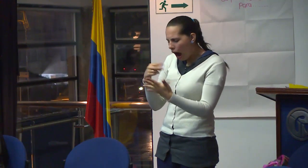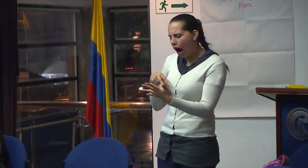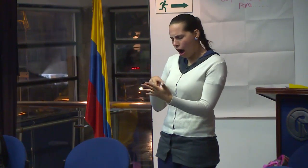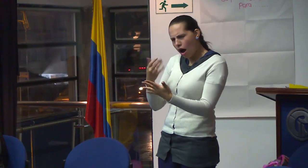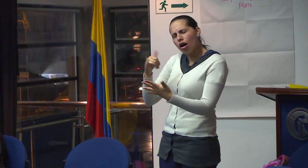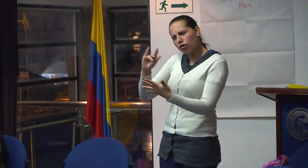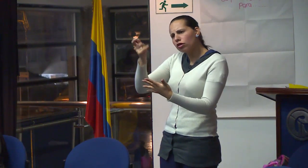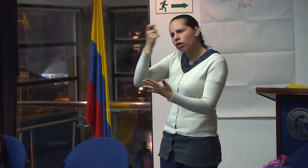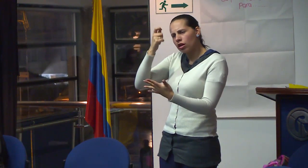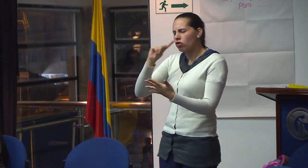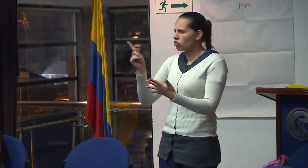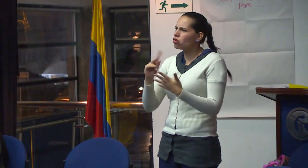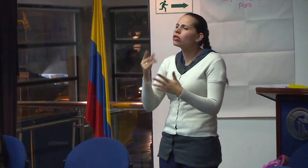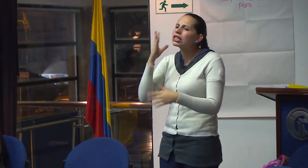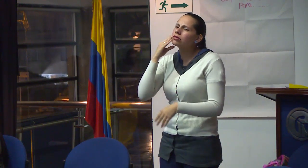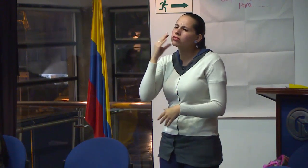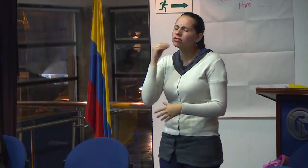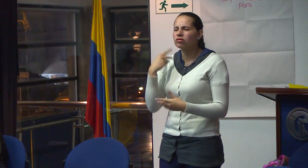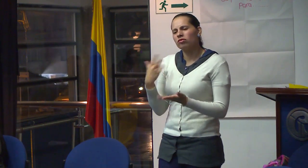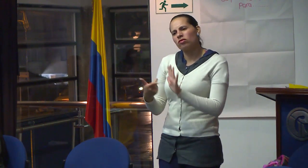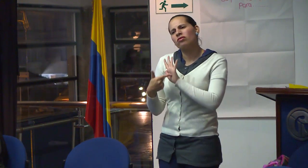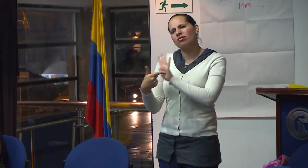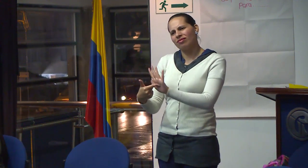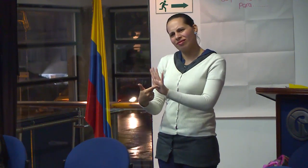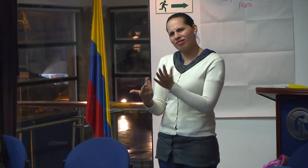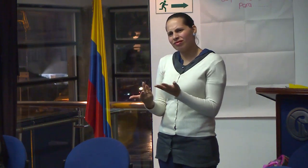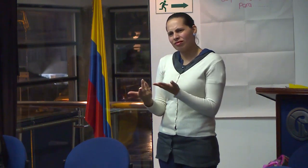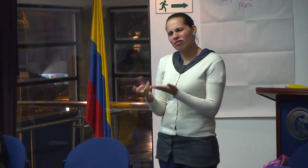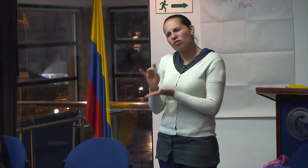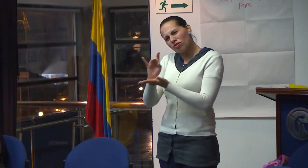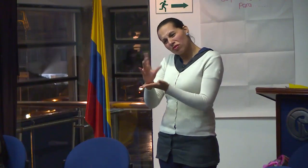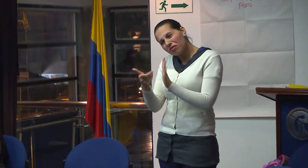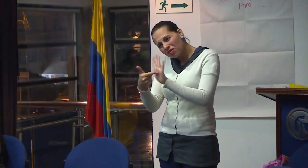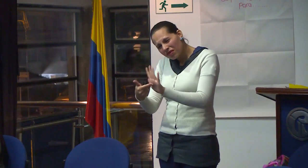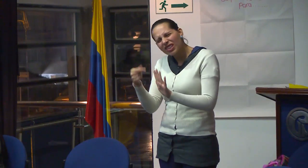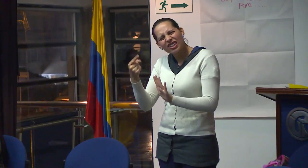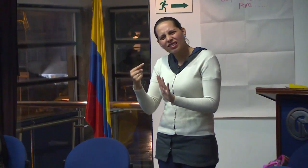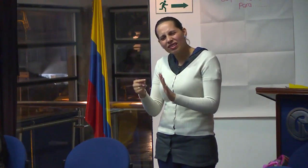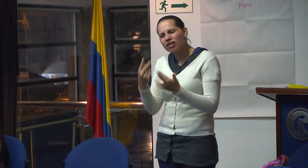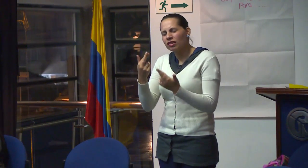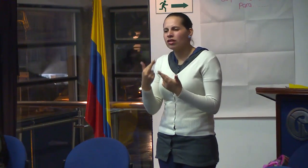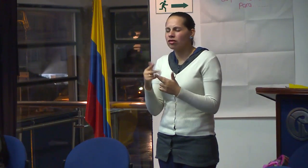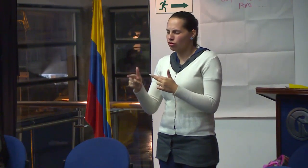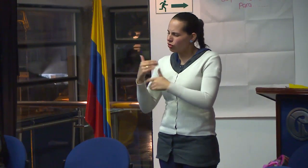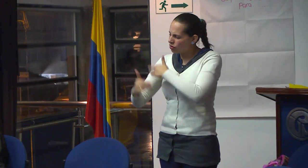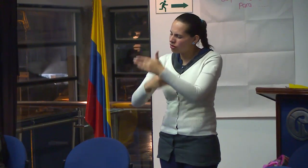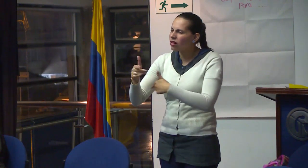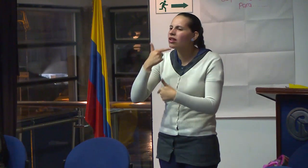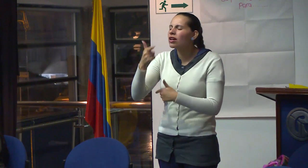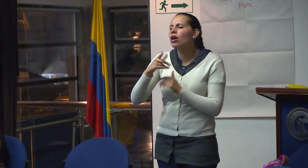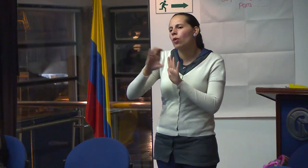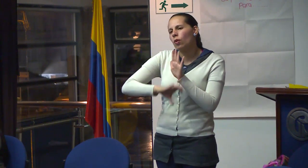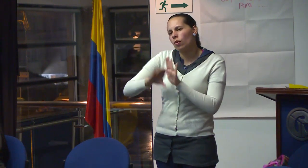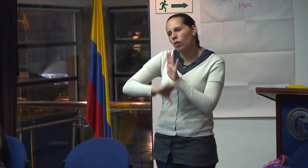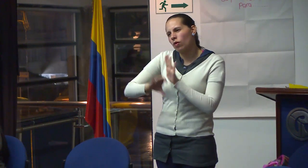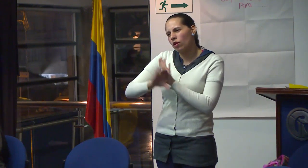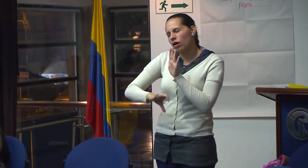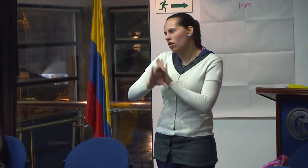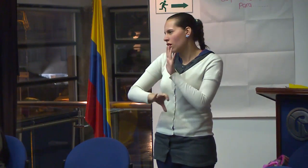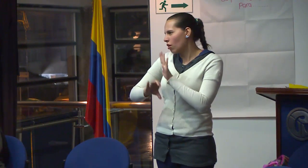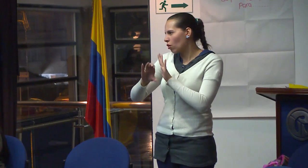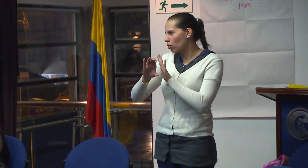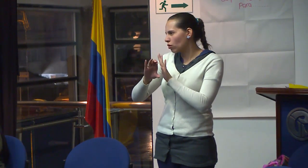se le modela, ¿sí? En ese proceso que se ha denominado currículo oculto se aprende más que realmente en lo